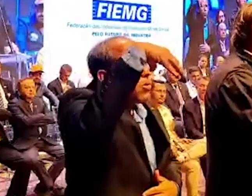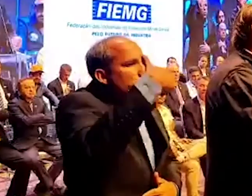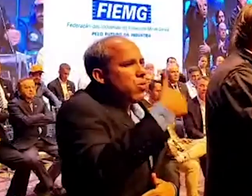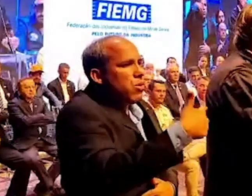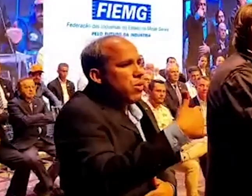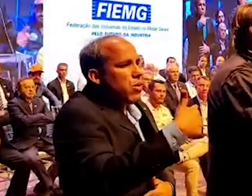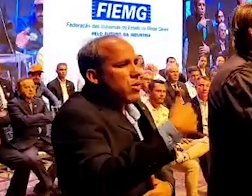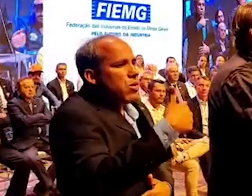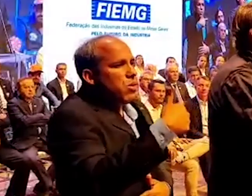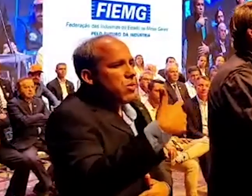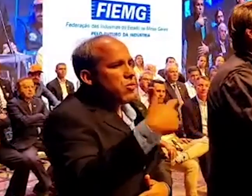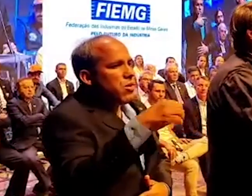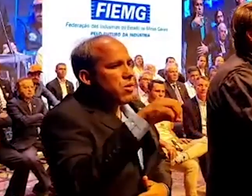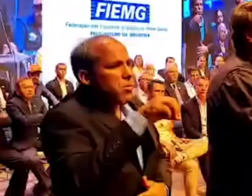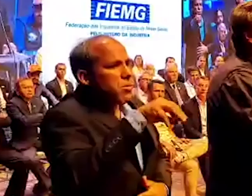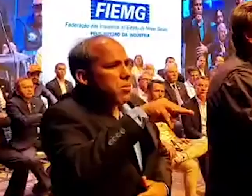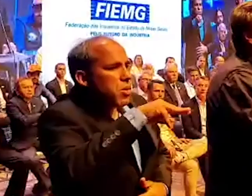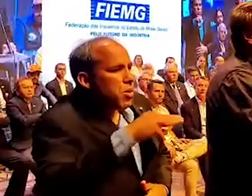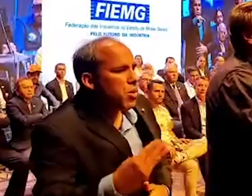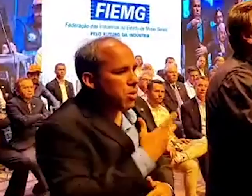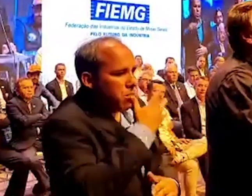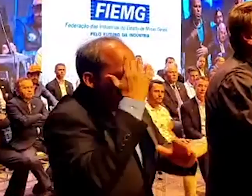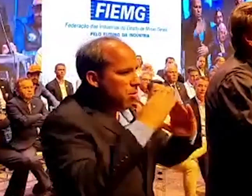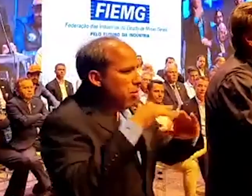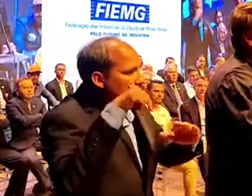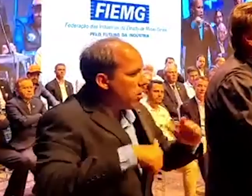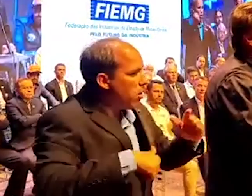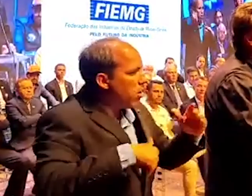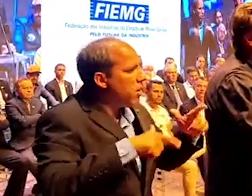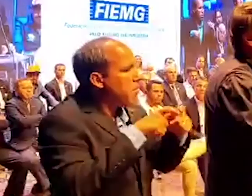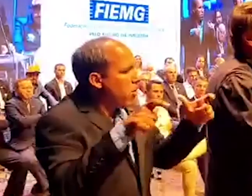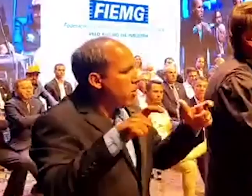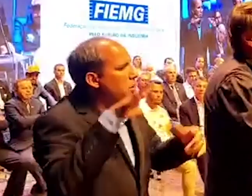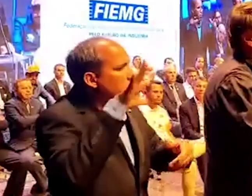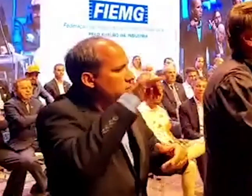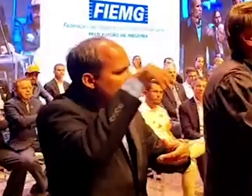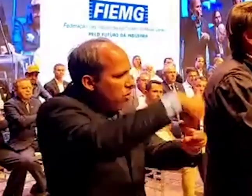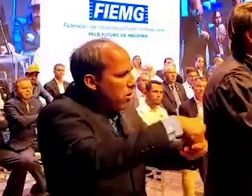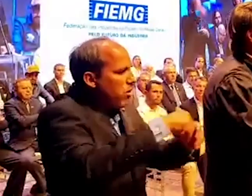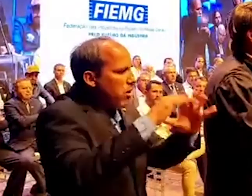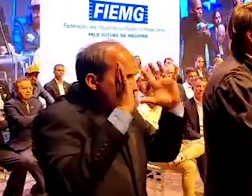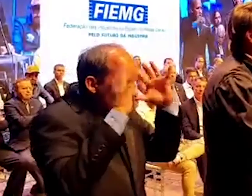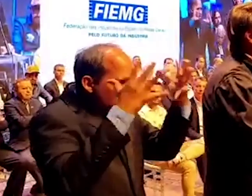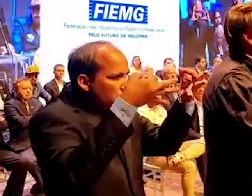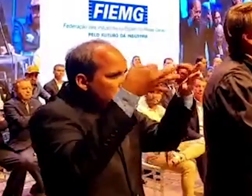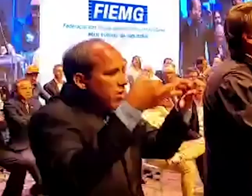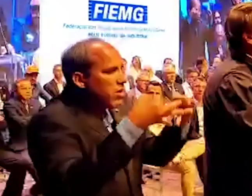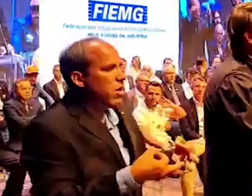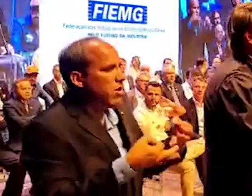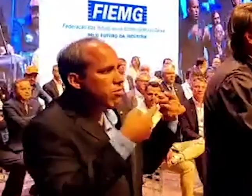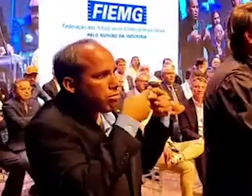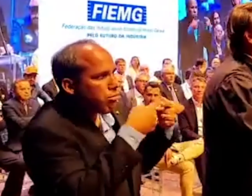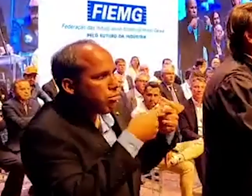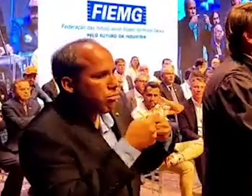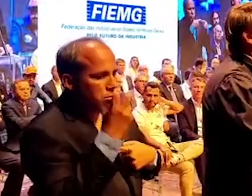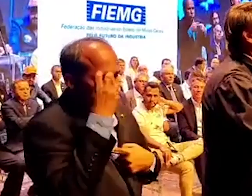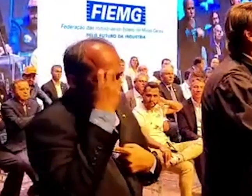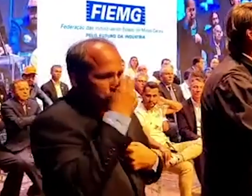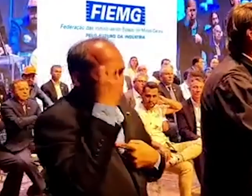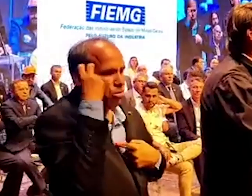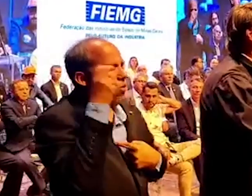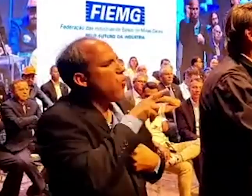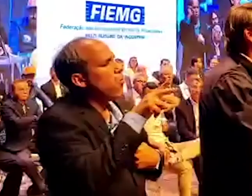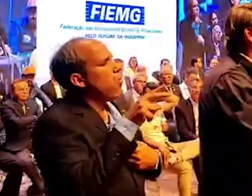200 e poucos milhões de habitantes, uma parte considerável que irá às urnas para que façam as suas decisões, de acordo com a